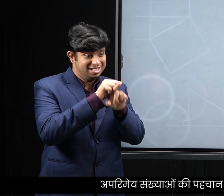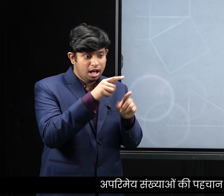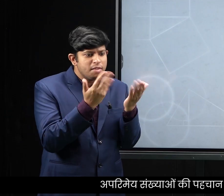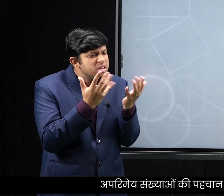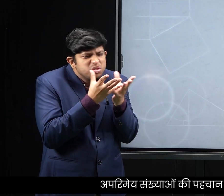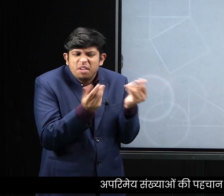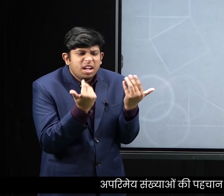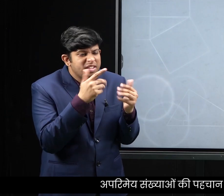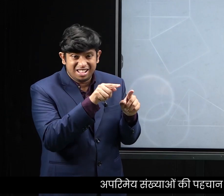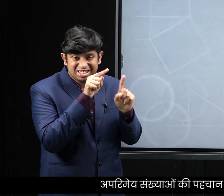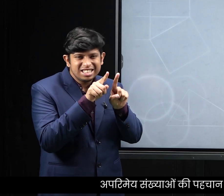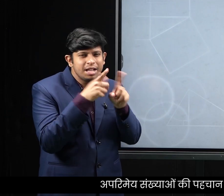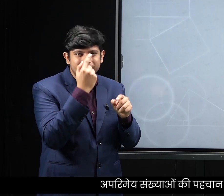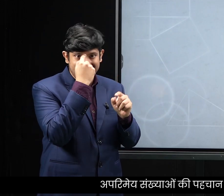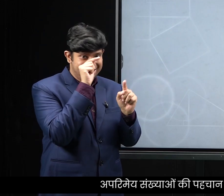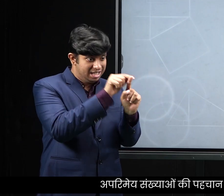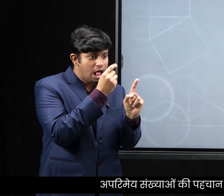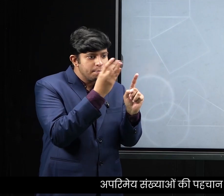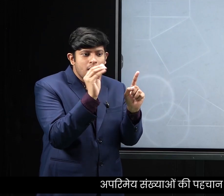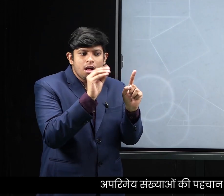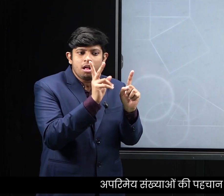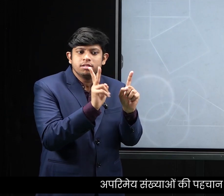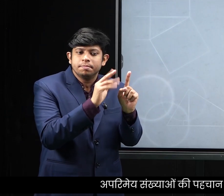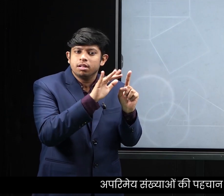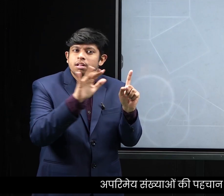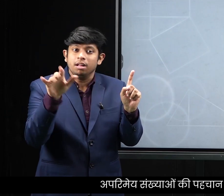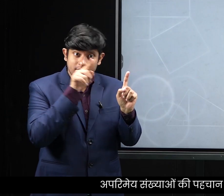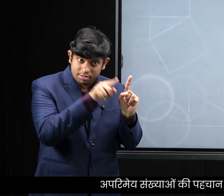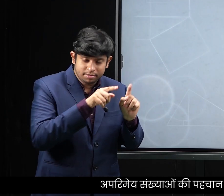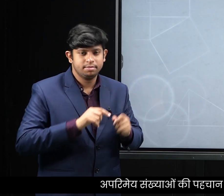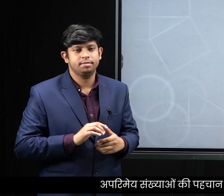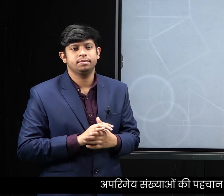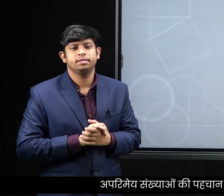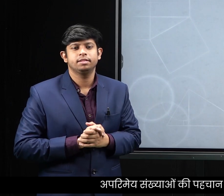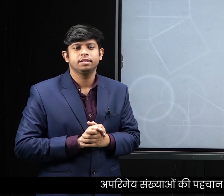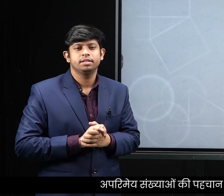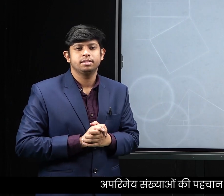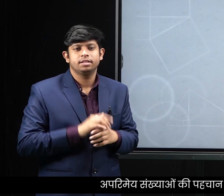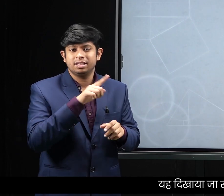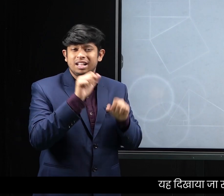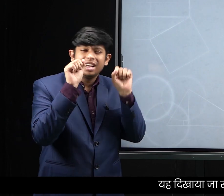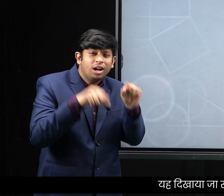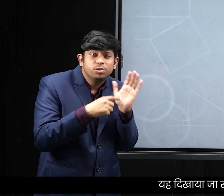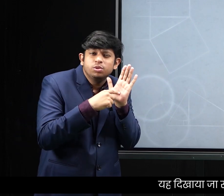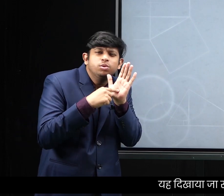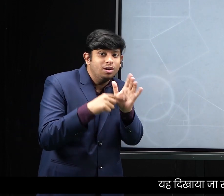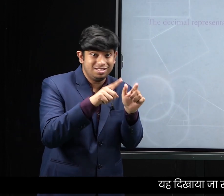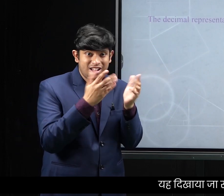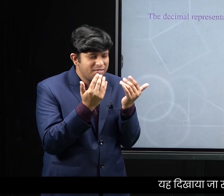अपरिमेय संख्याओं की पहचान करने के लिए दशमलव प्रतिनिधित्व। यह